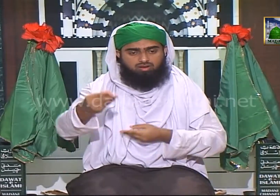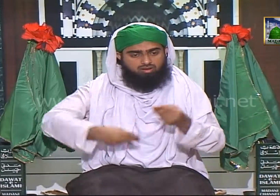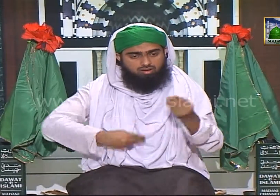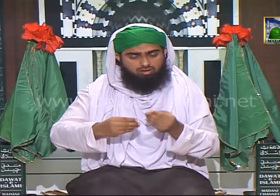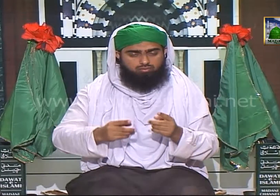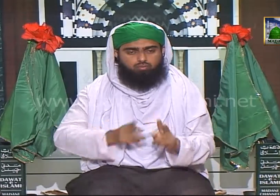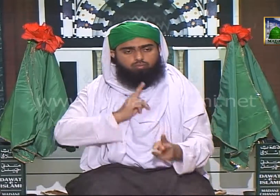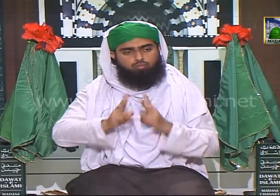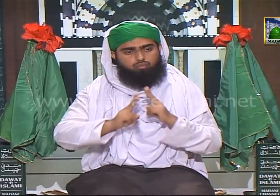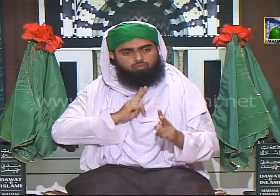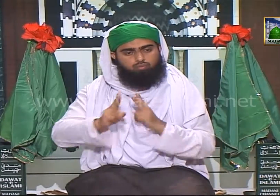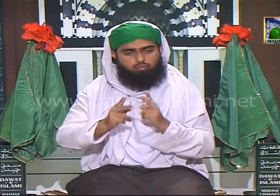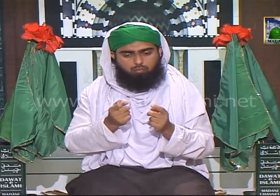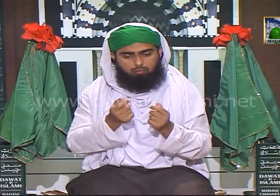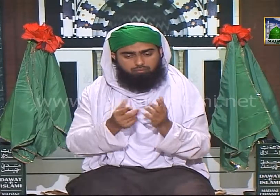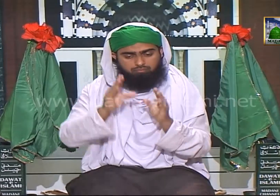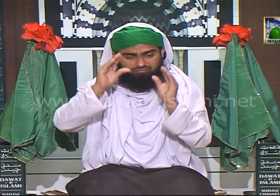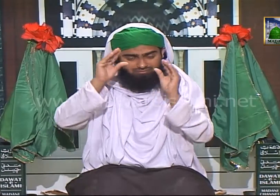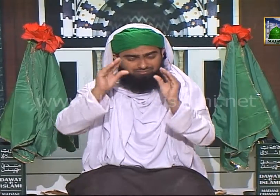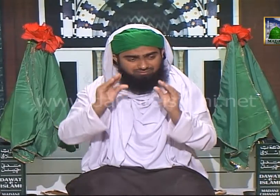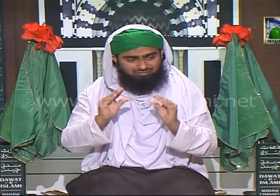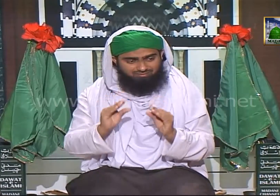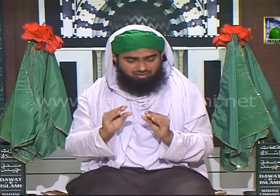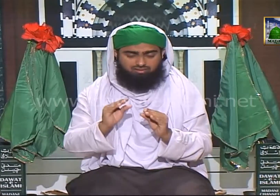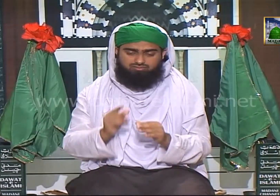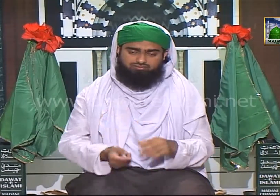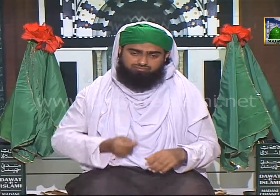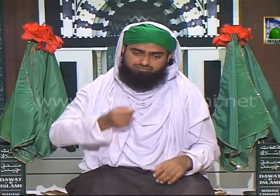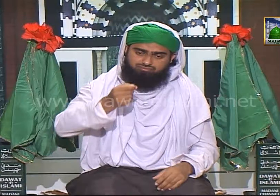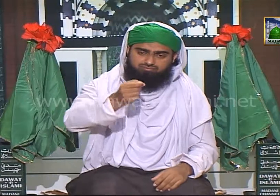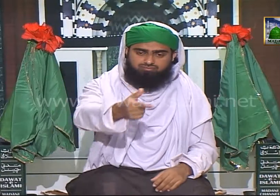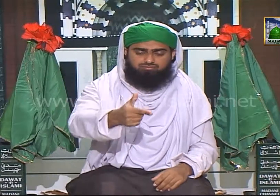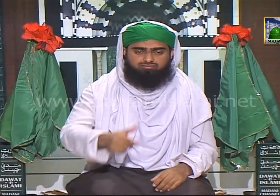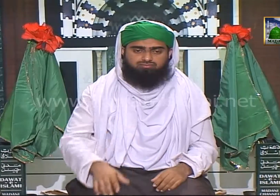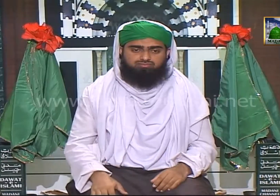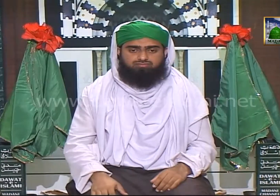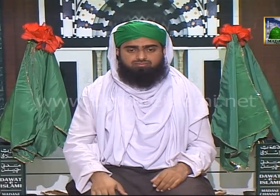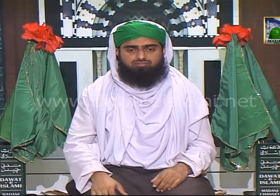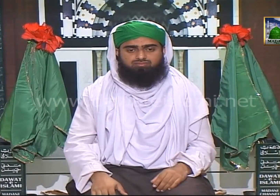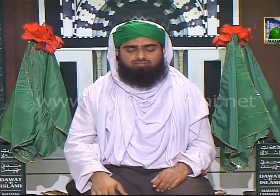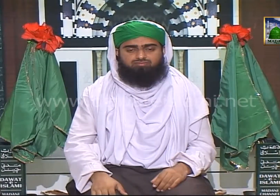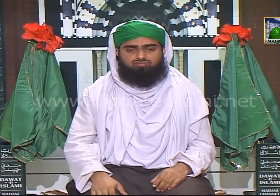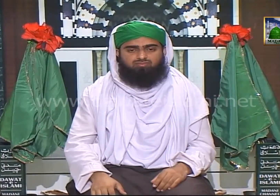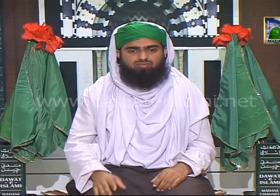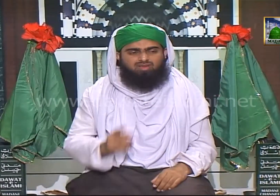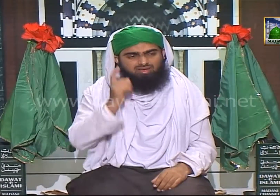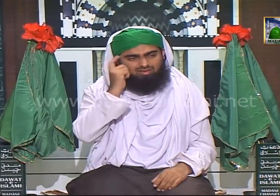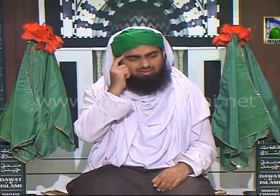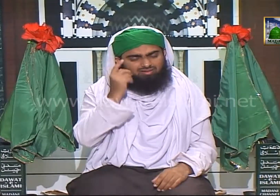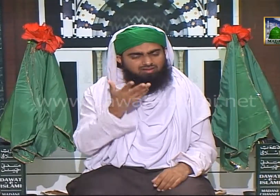اور دام کم کراتے, خوب کس کے لیتے ہیں, خوب کم کراتے دام اور سستا خریدتے. ذہن میں آیا کہ یار یہ کیا کرتے ہیں, یعنی کہ عام طور پہ